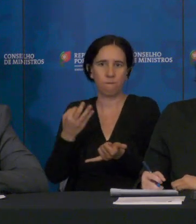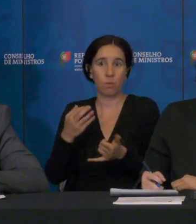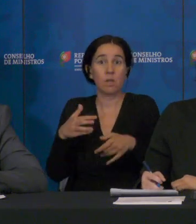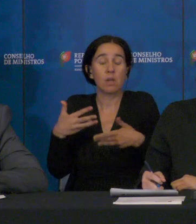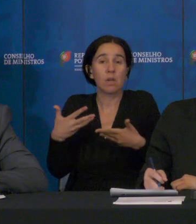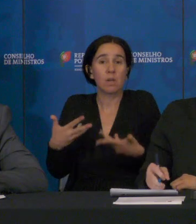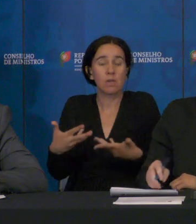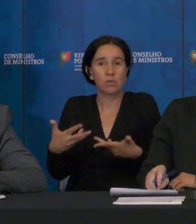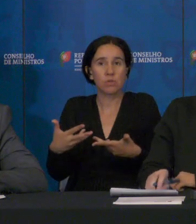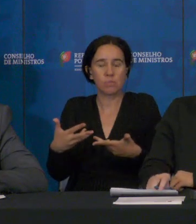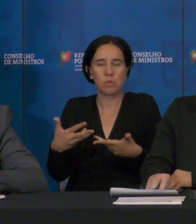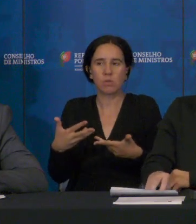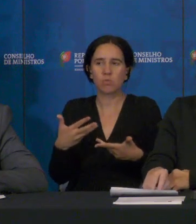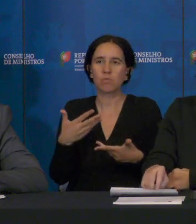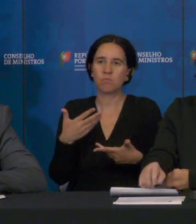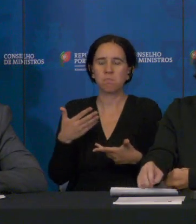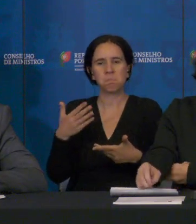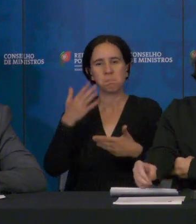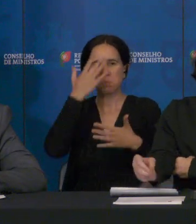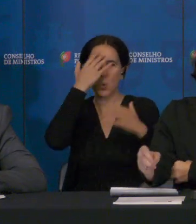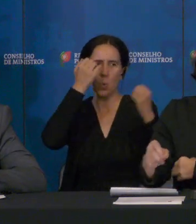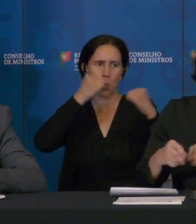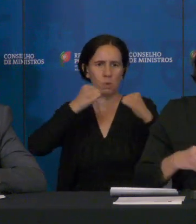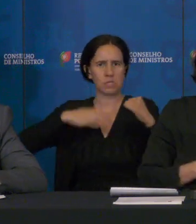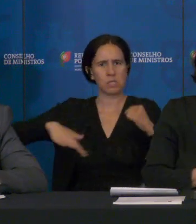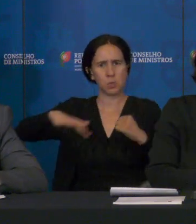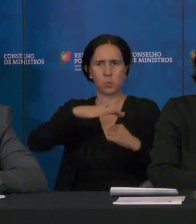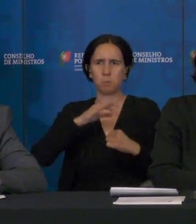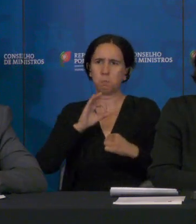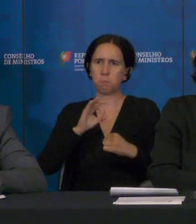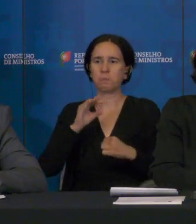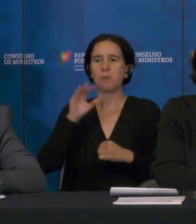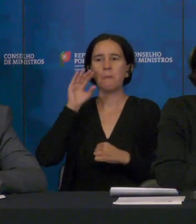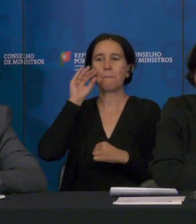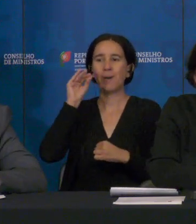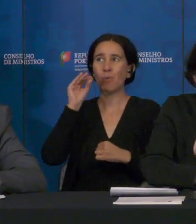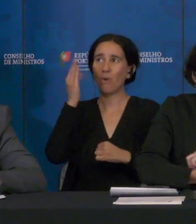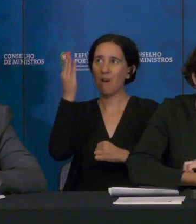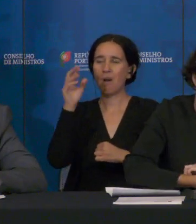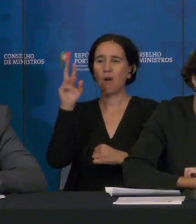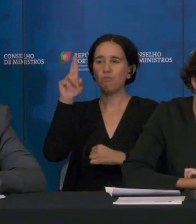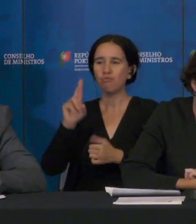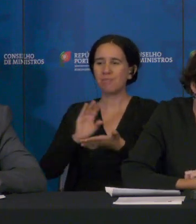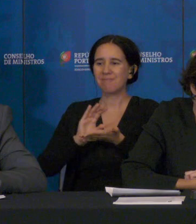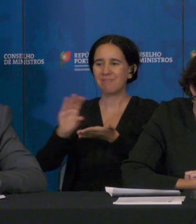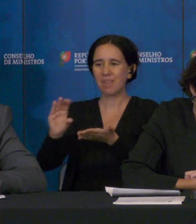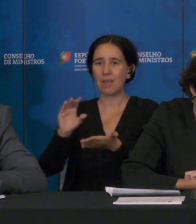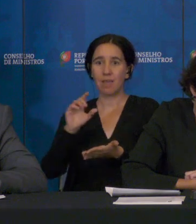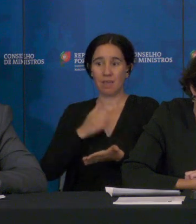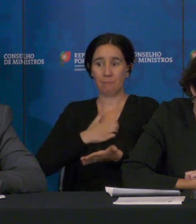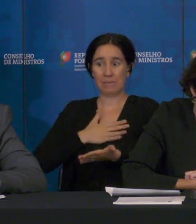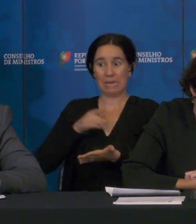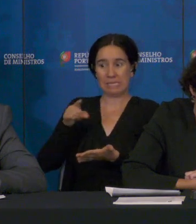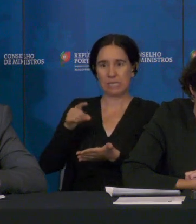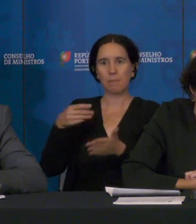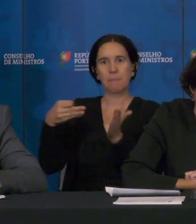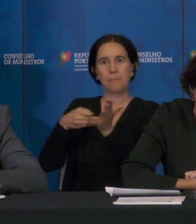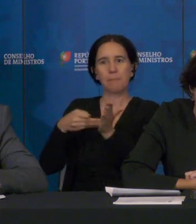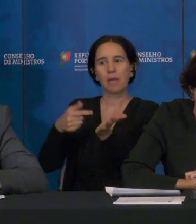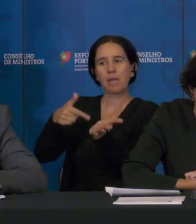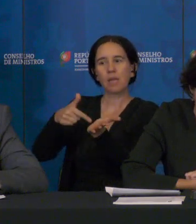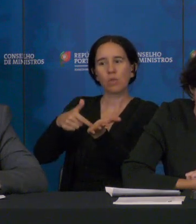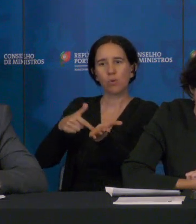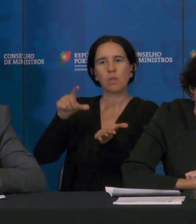neste momento, é relativamente consensual, junto dos bancos que financiam a EFASEC e os seus credores, junto